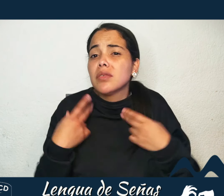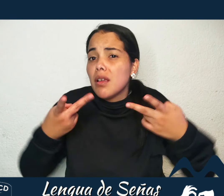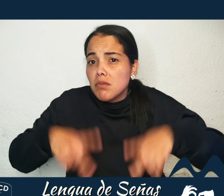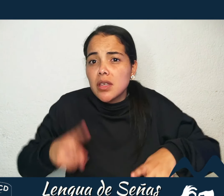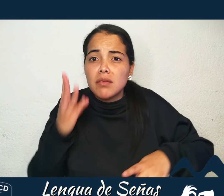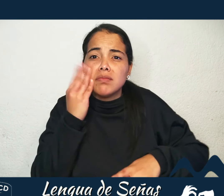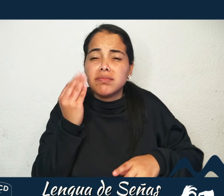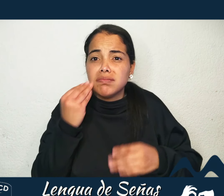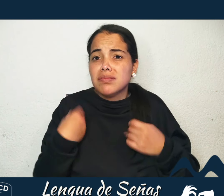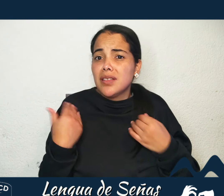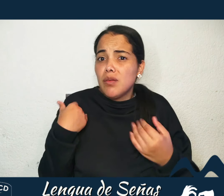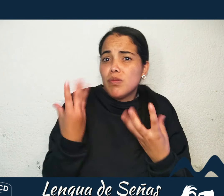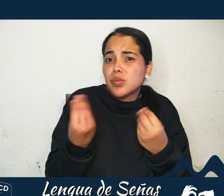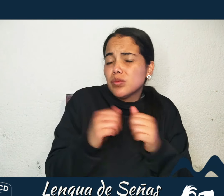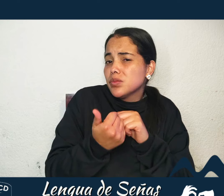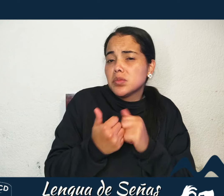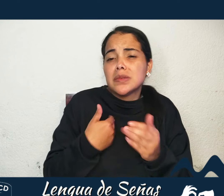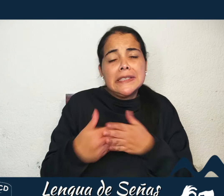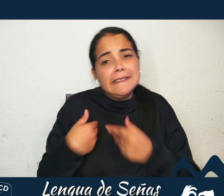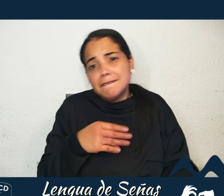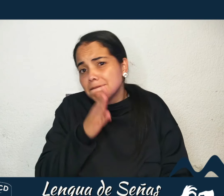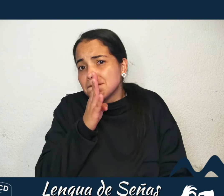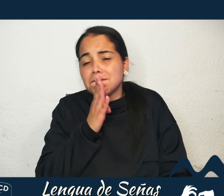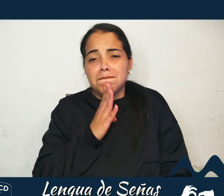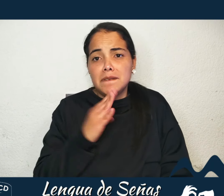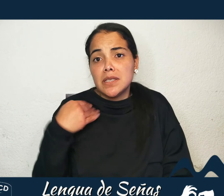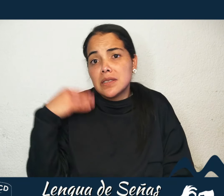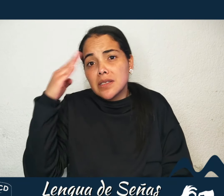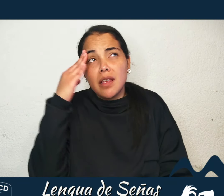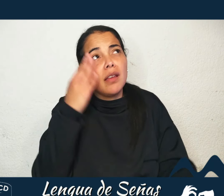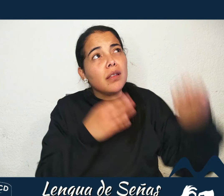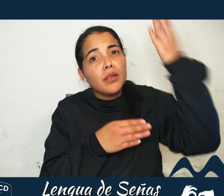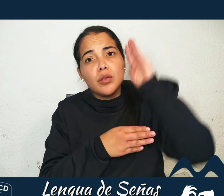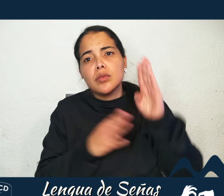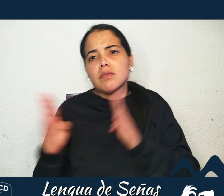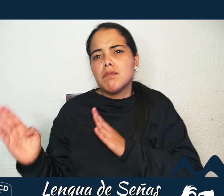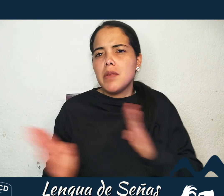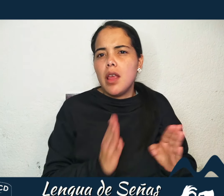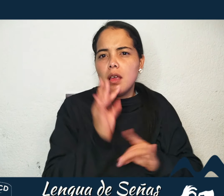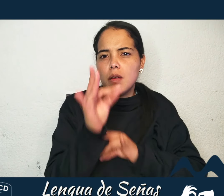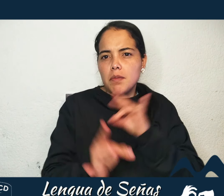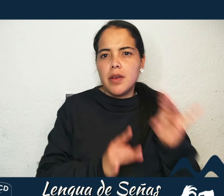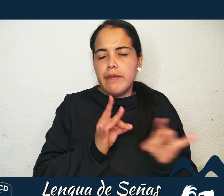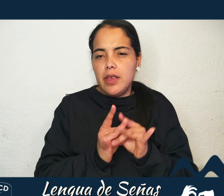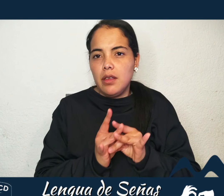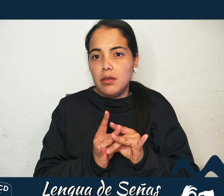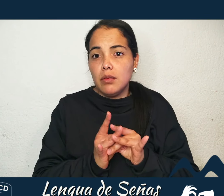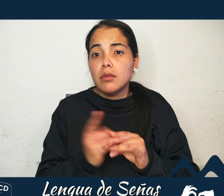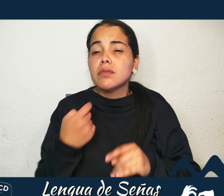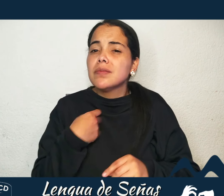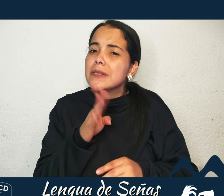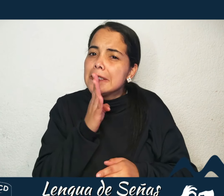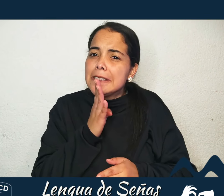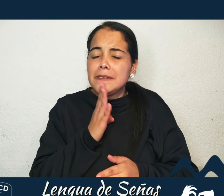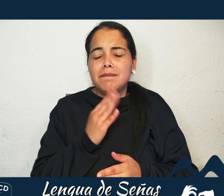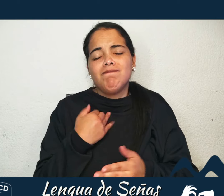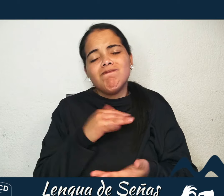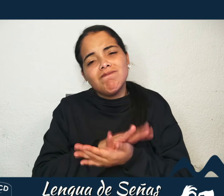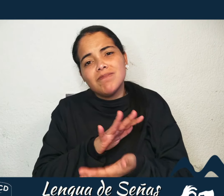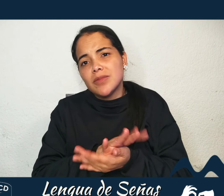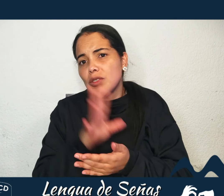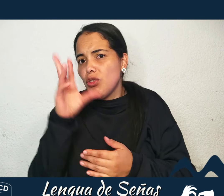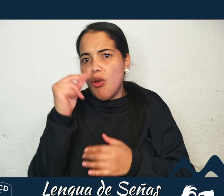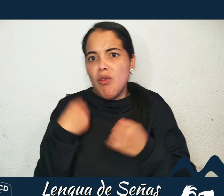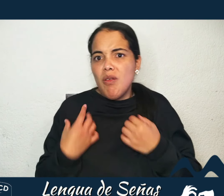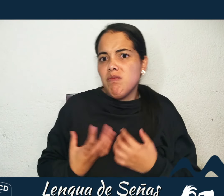permitido que llegara a la carne de Pablo tenía el propósito de mantenerlo tranquilo, en humildad, para